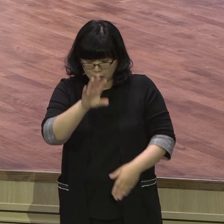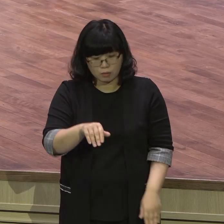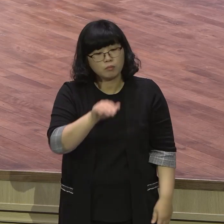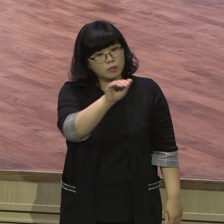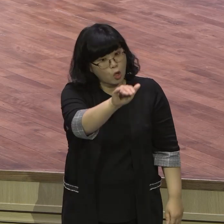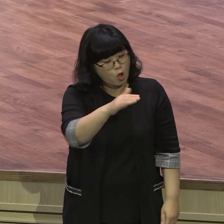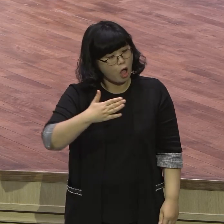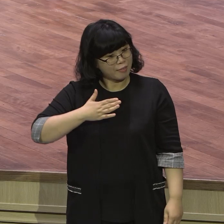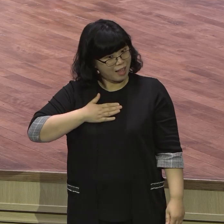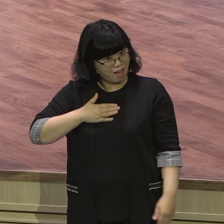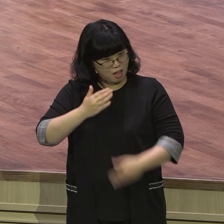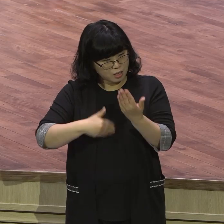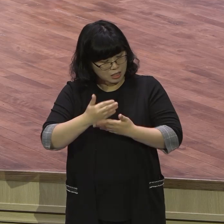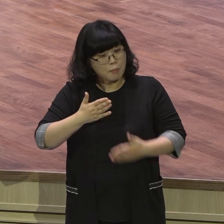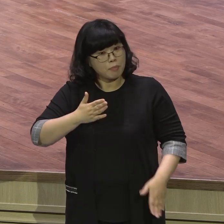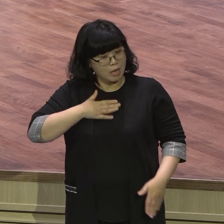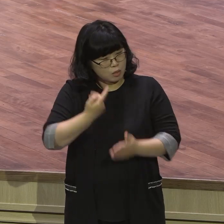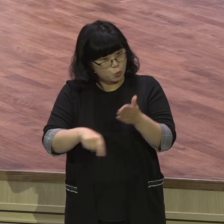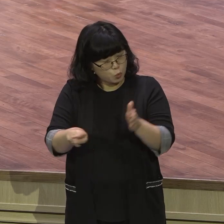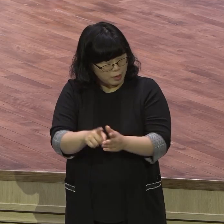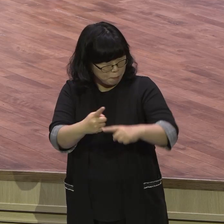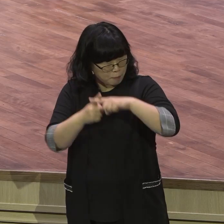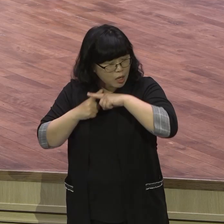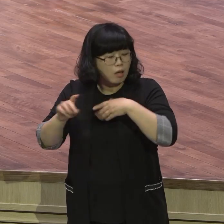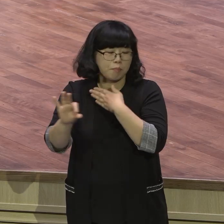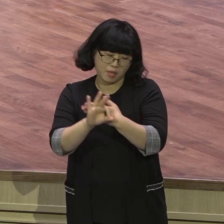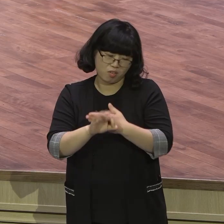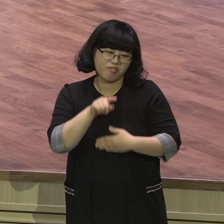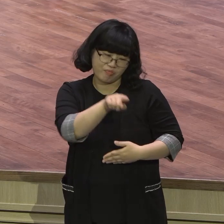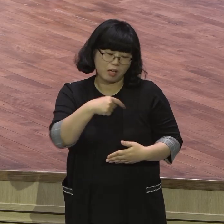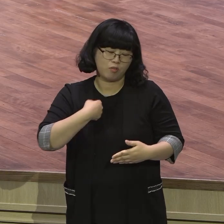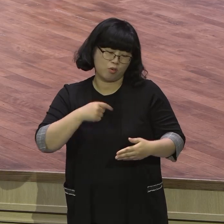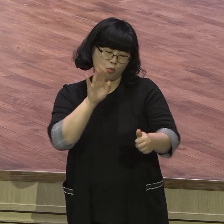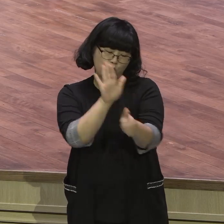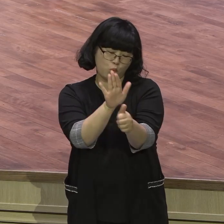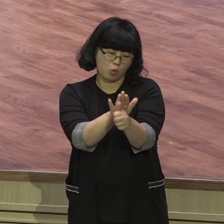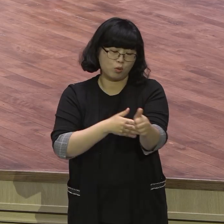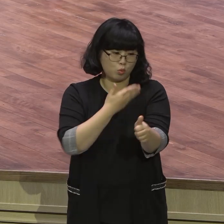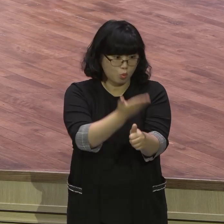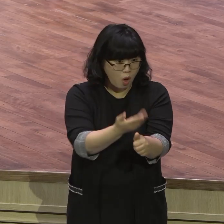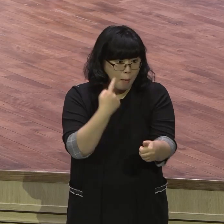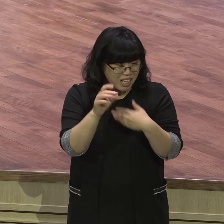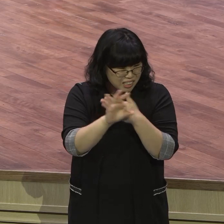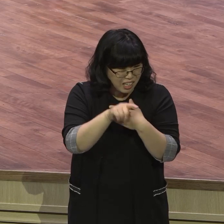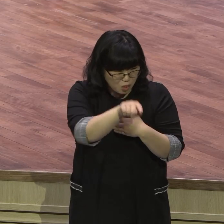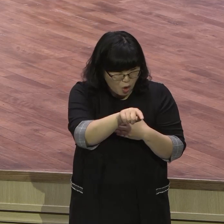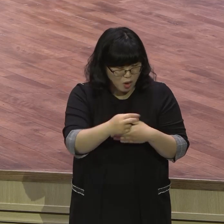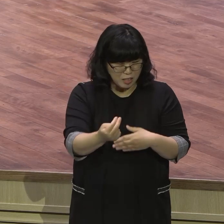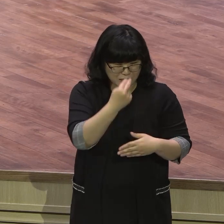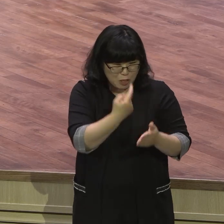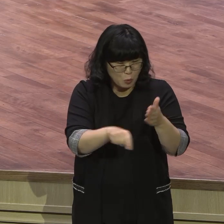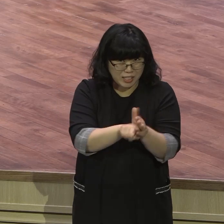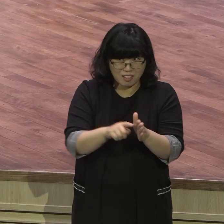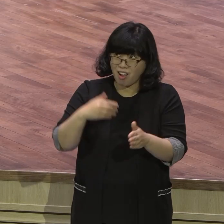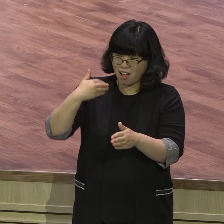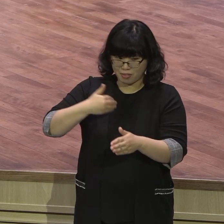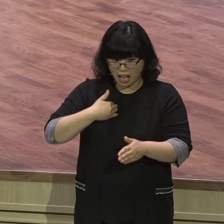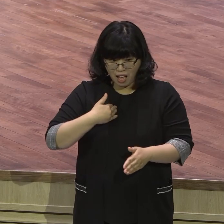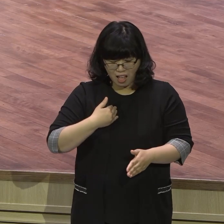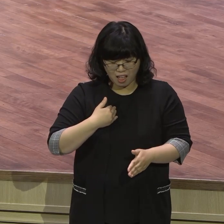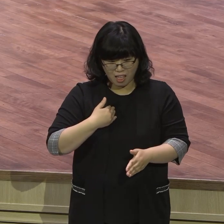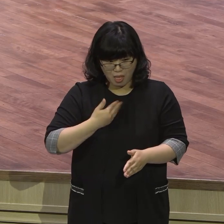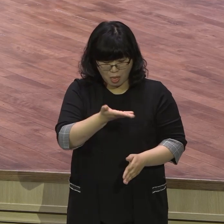살고자 죽는다 이런 체험을 연구해서 늘 한번 해보시기 바랍니다